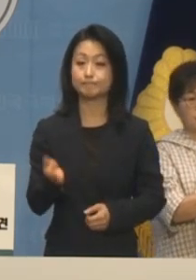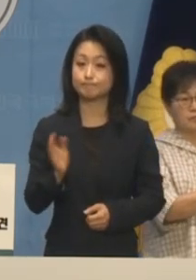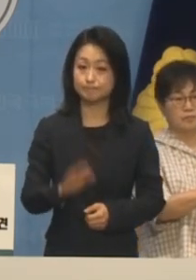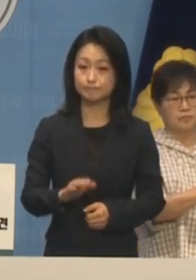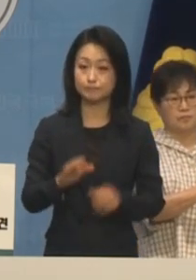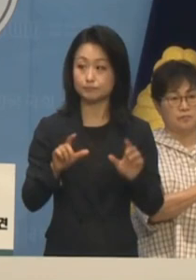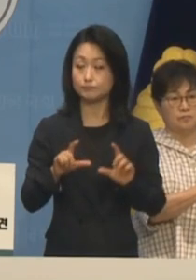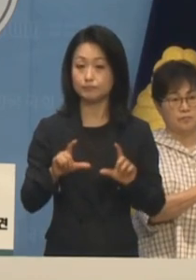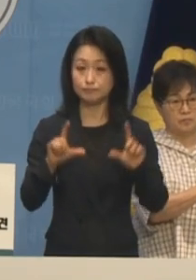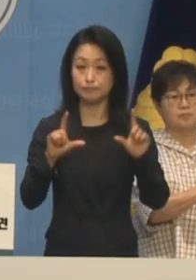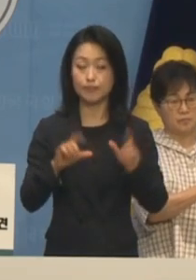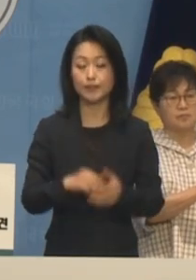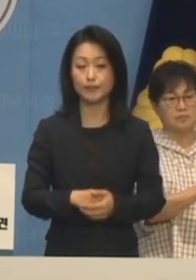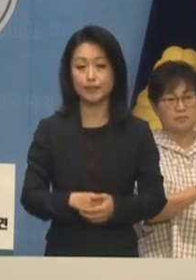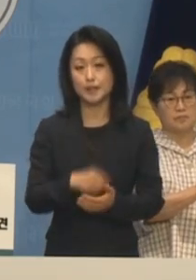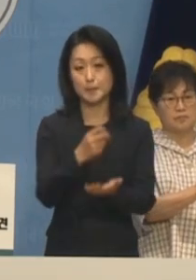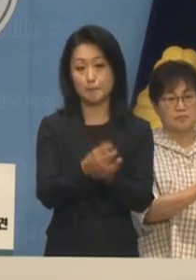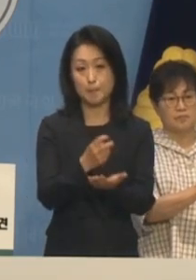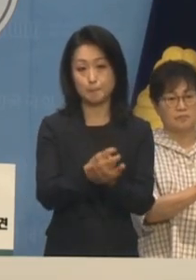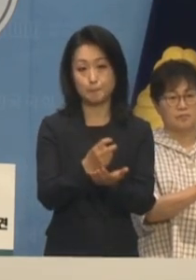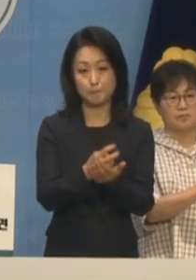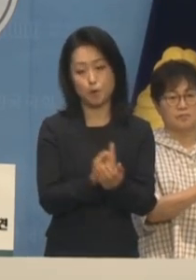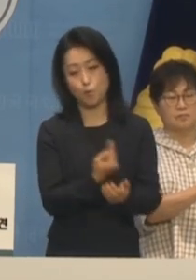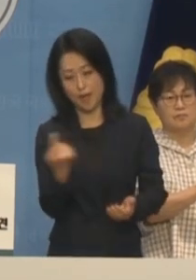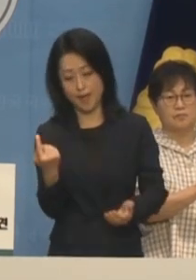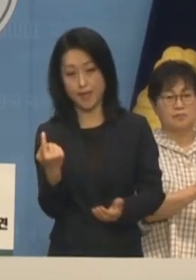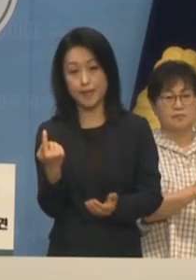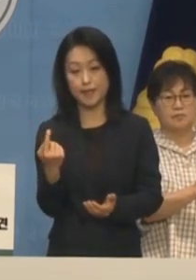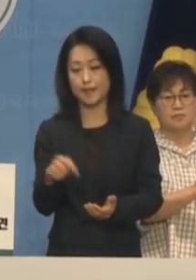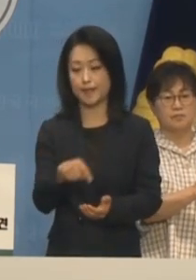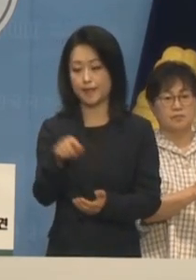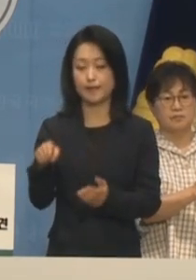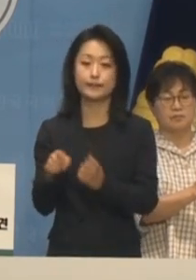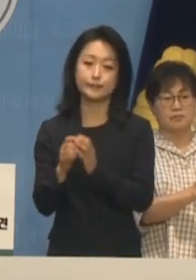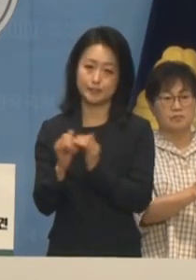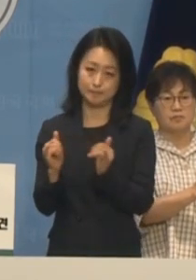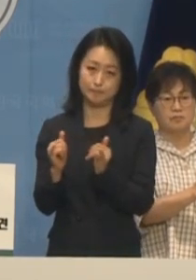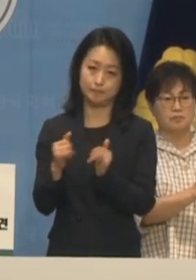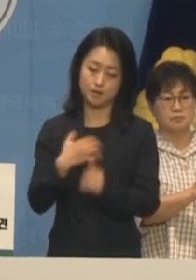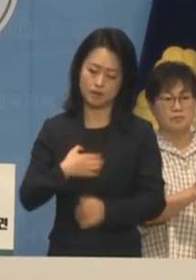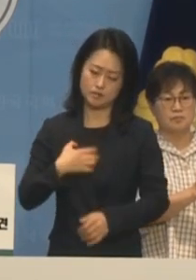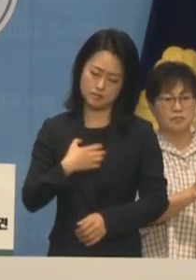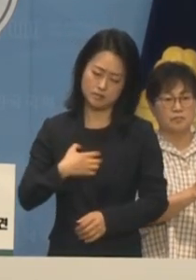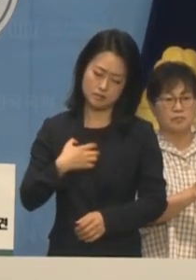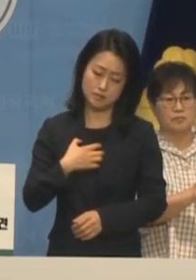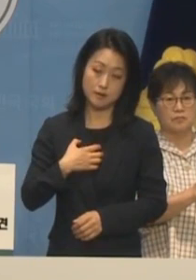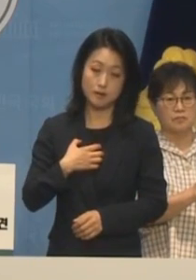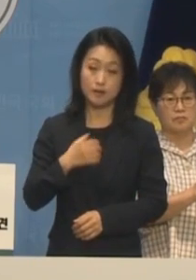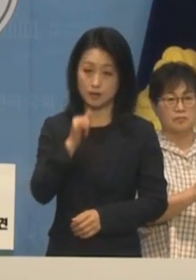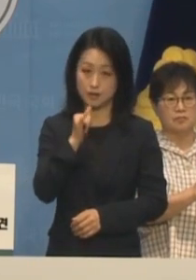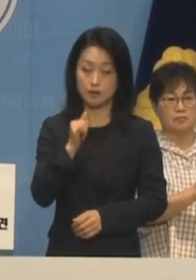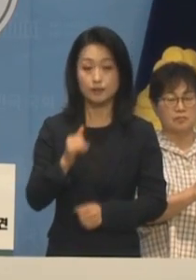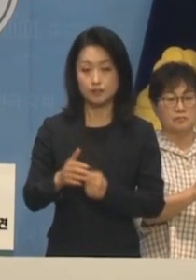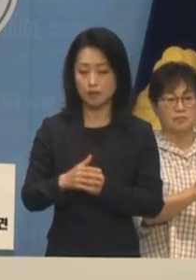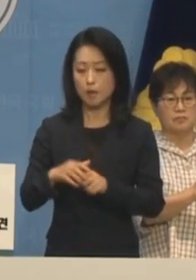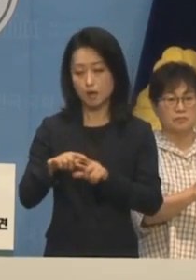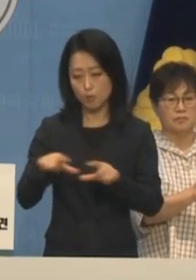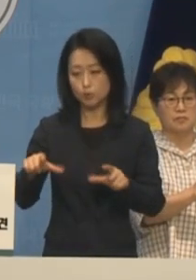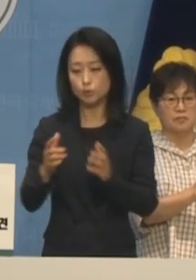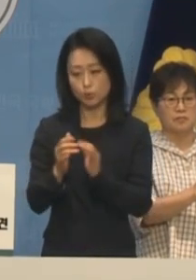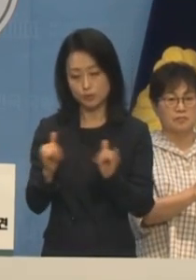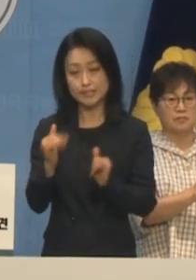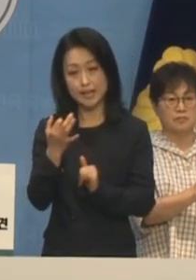그러나 오랜 동안 법의 사각지대에 놓여 있던 가사 노동자가 보통의 노동자로서 권익을 보장받기